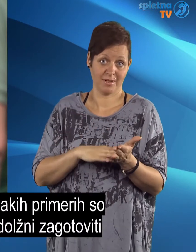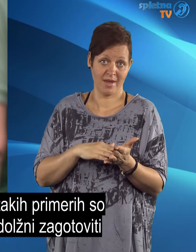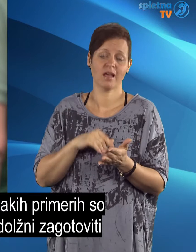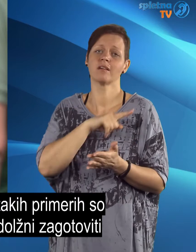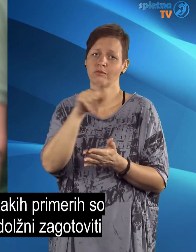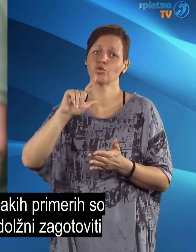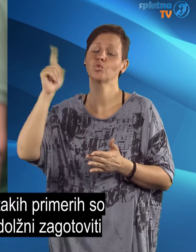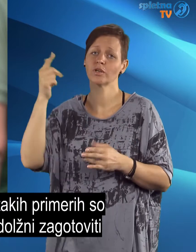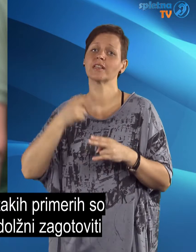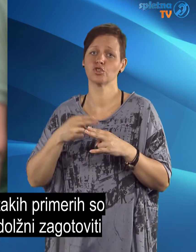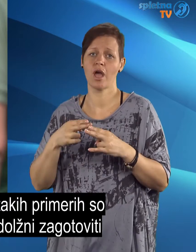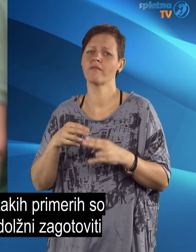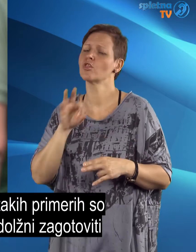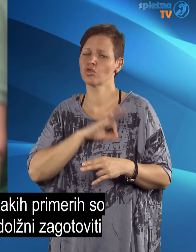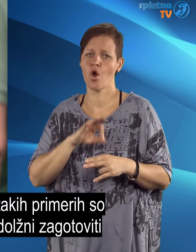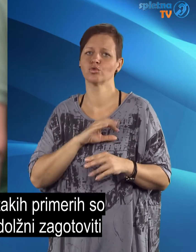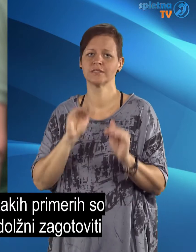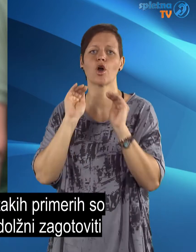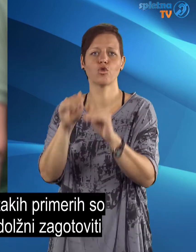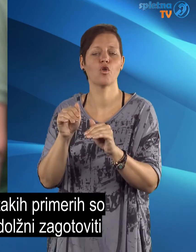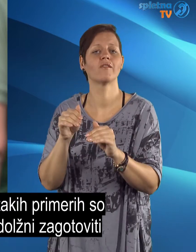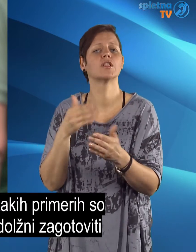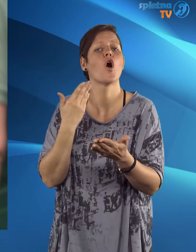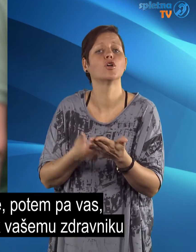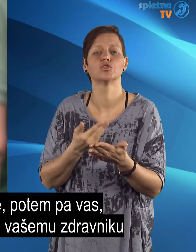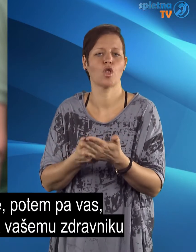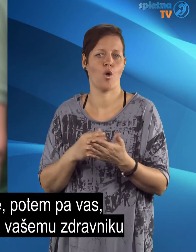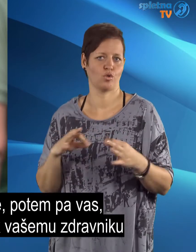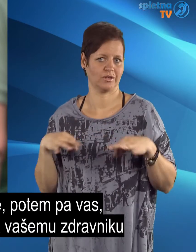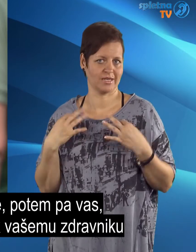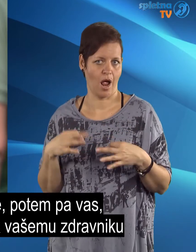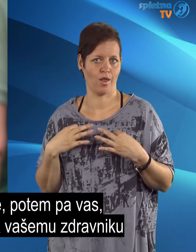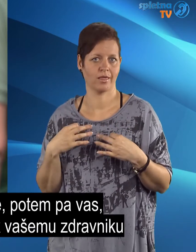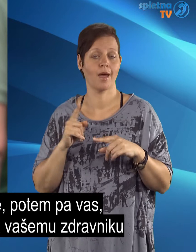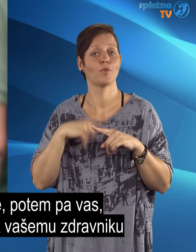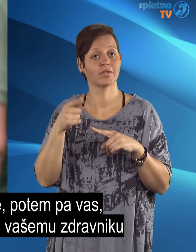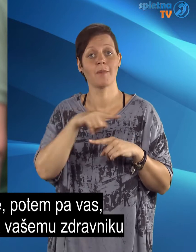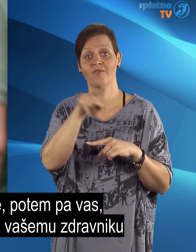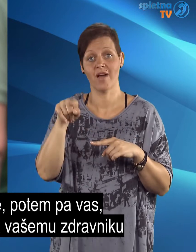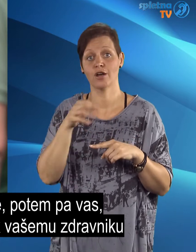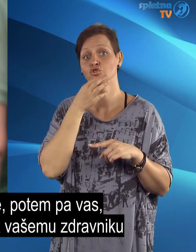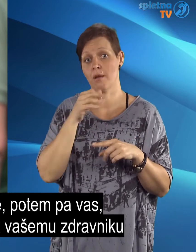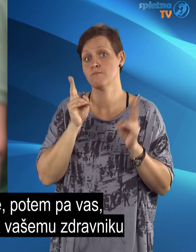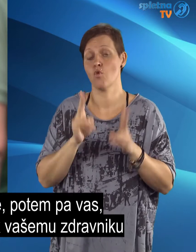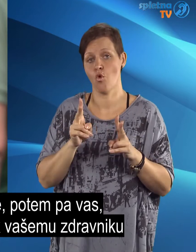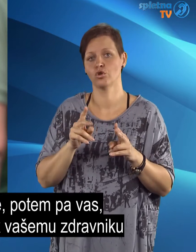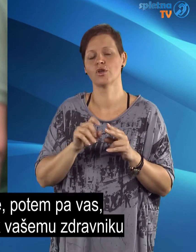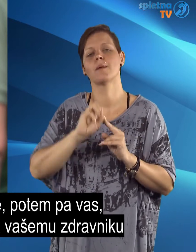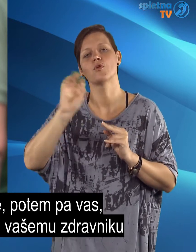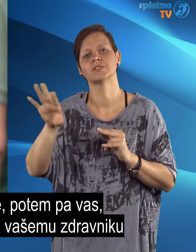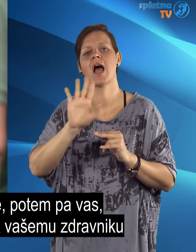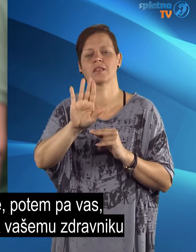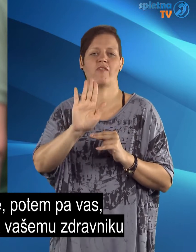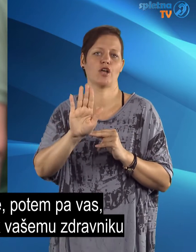V takih primerih so vam v drugi državi dolžni zagotoviti osnovno zdravljenje, potem pa vas, če je mogoče, poslati